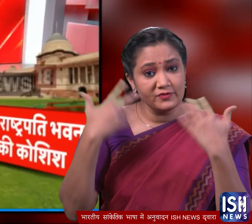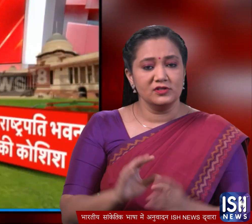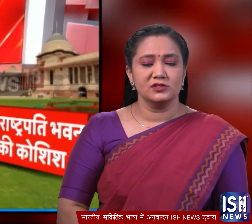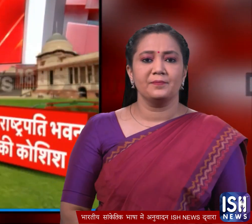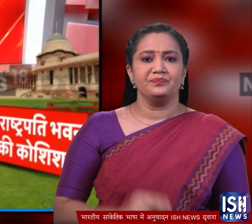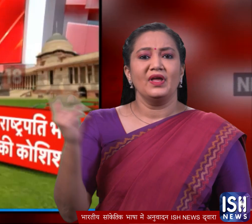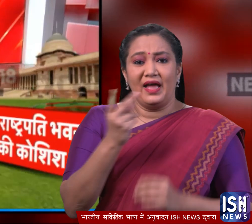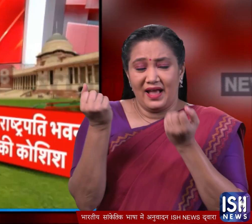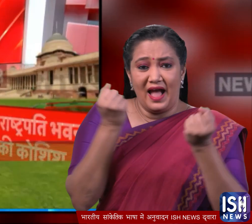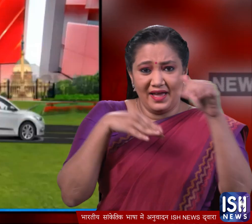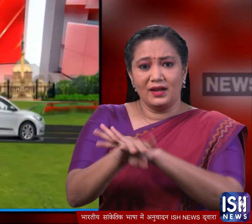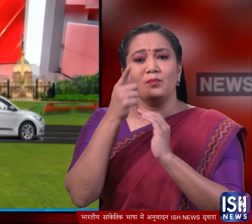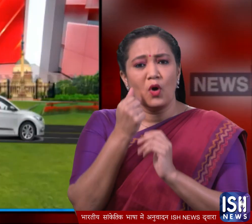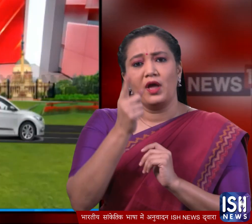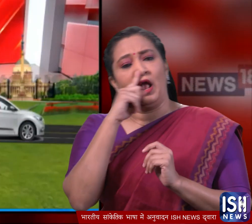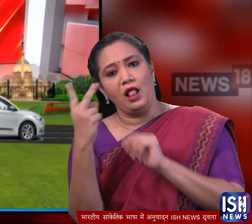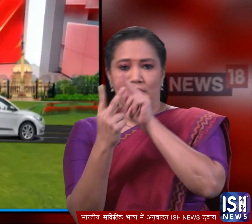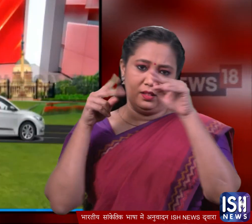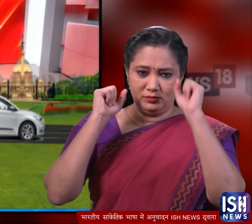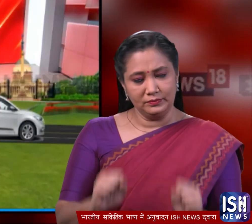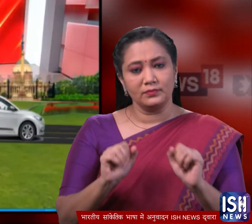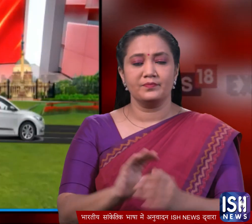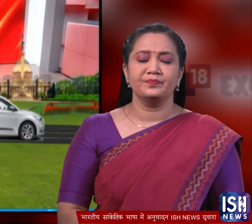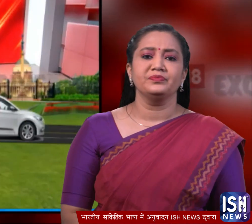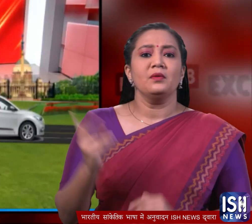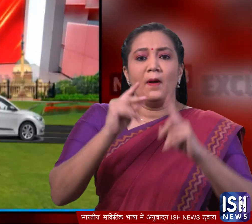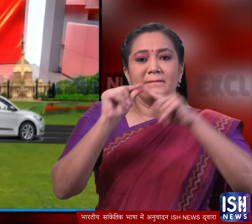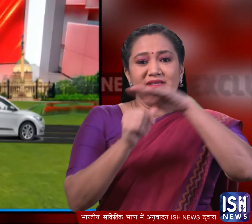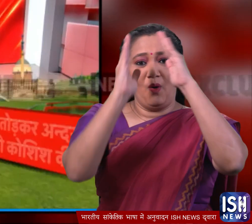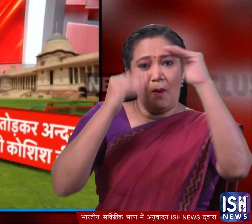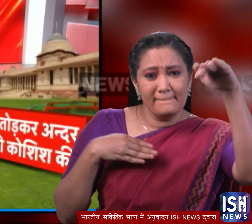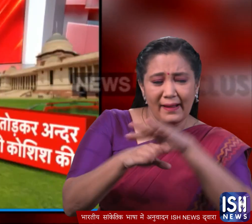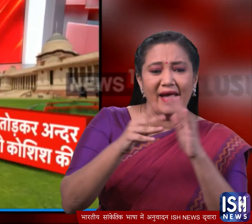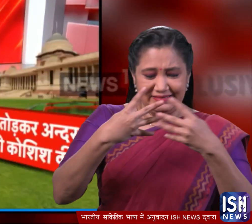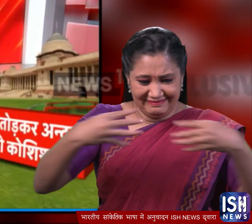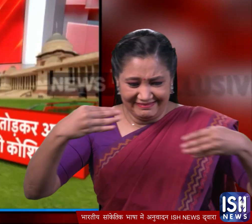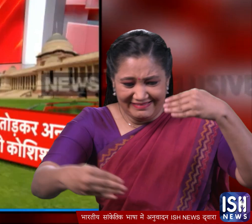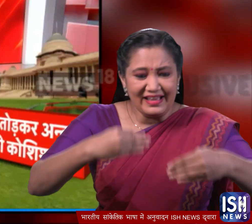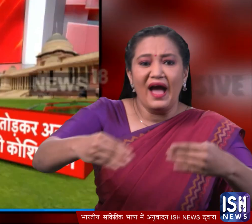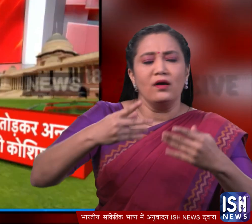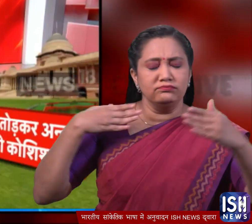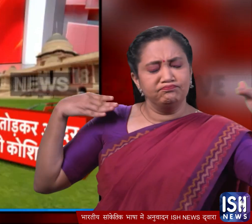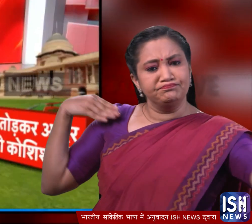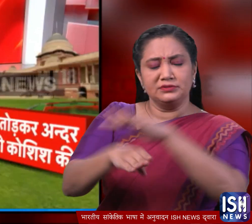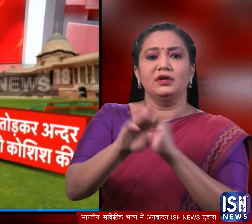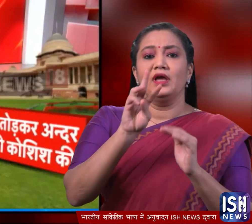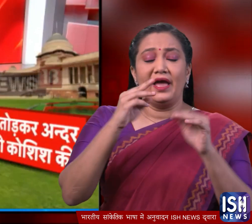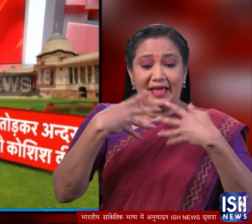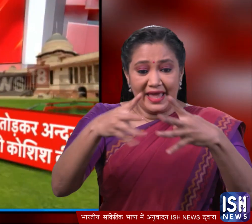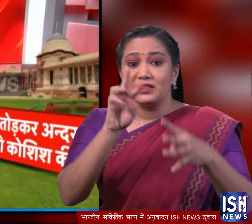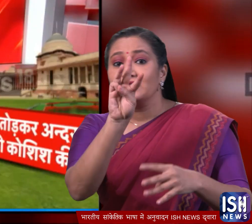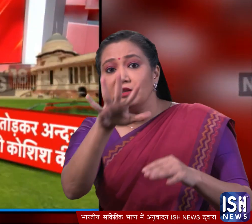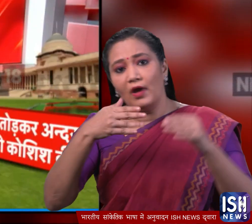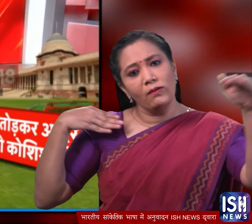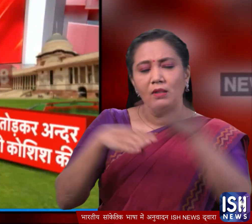की कोशिश की। बताया गया कि उस कार में एक लड़का और एक लड़की सवार थी, जिन्होंने राष्ट्रपति भवन के बाहर लगे बैरिकेड तोड़ते हुए गेट नंबर